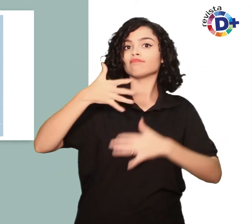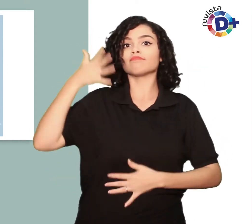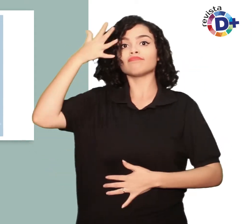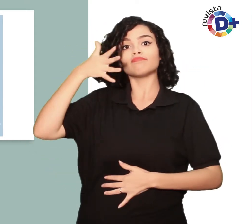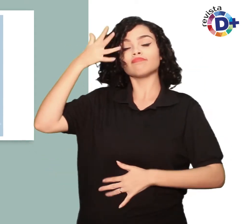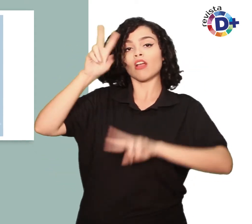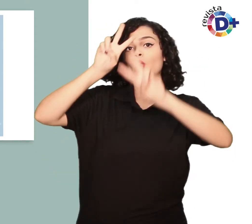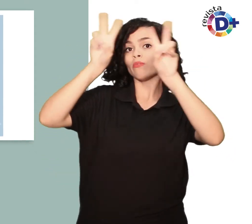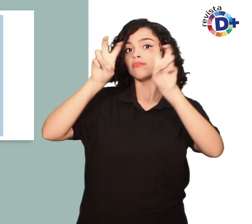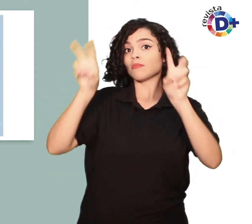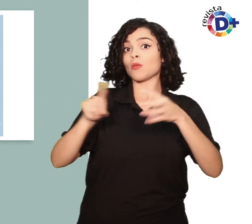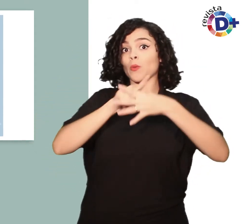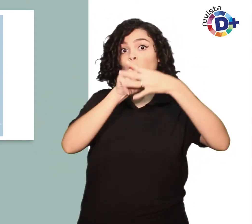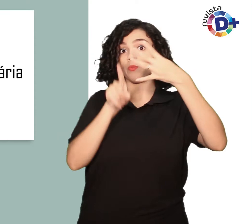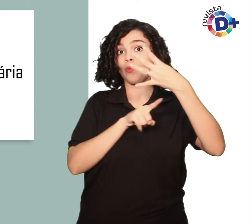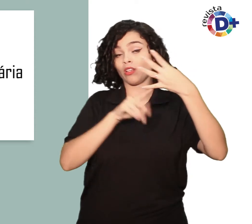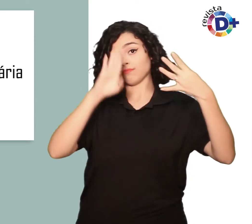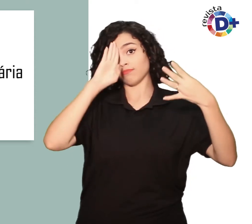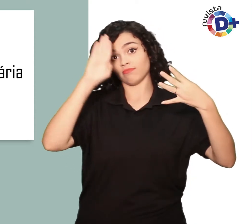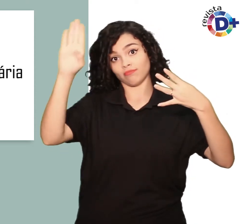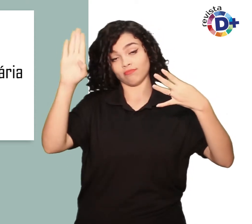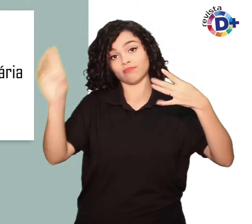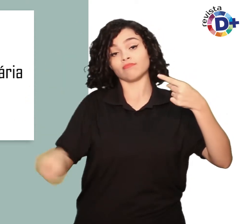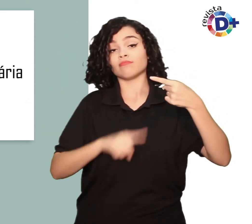temas prioritários: educação inclusiva,